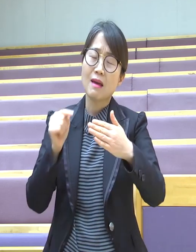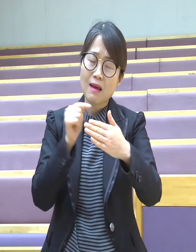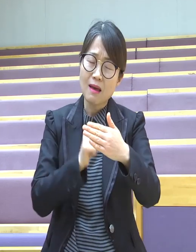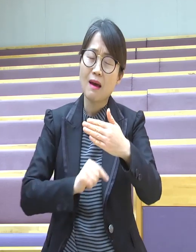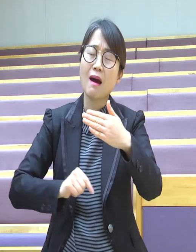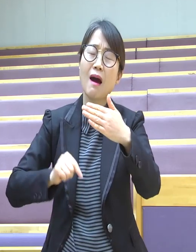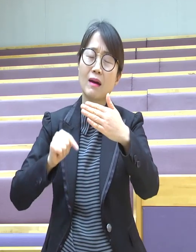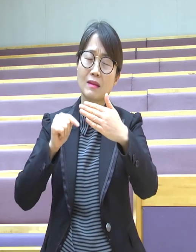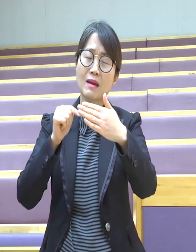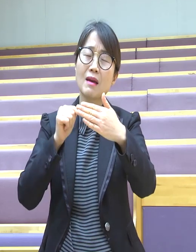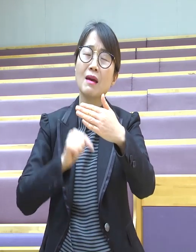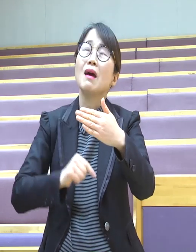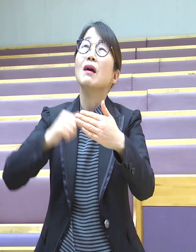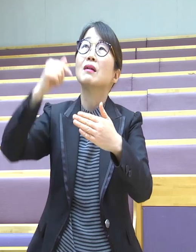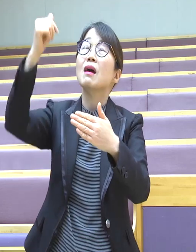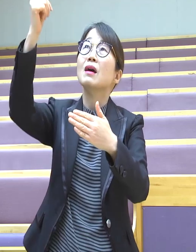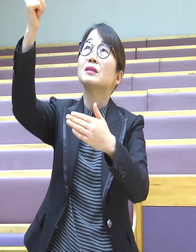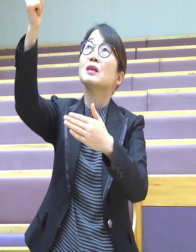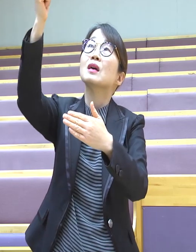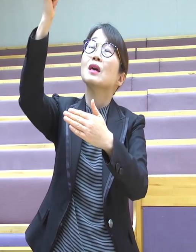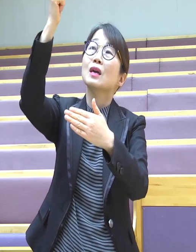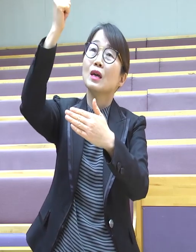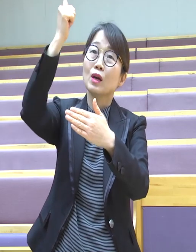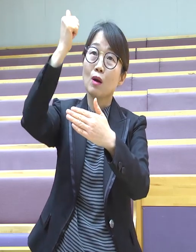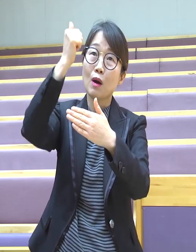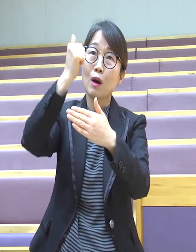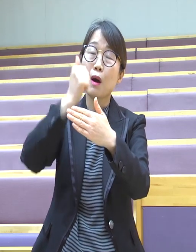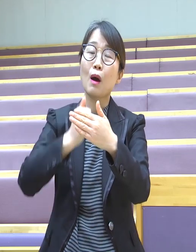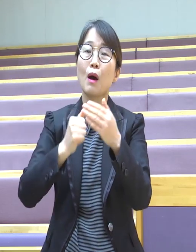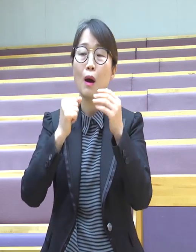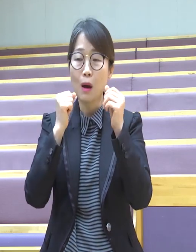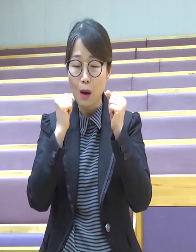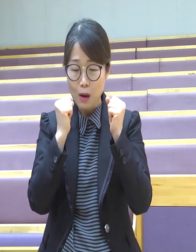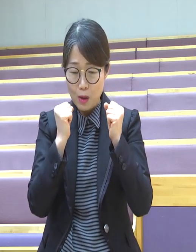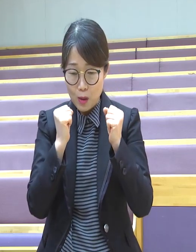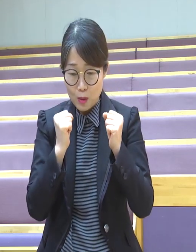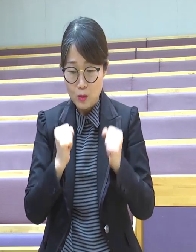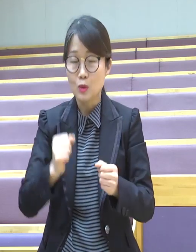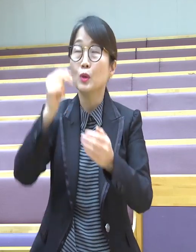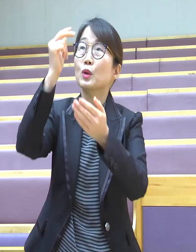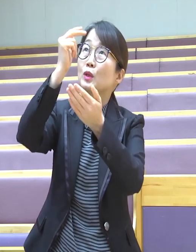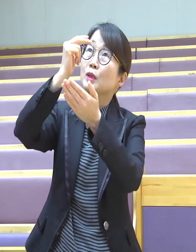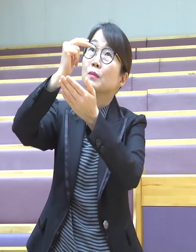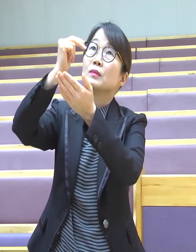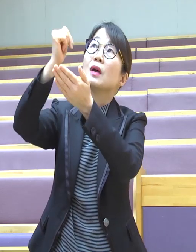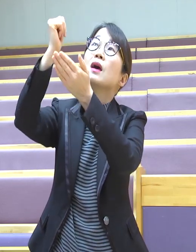안에, 내 안에 계시고